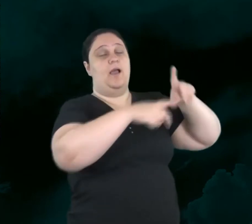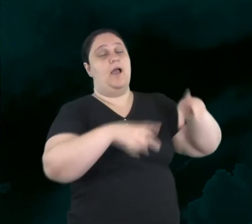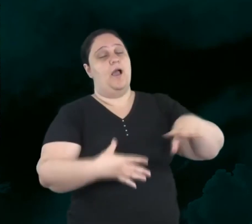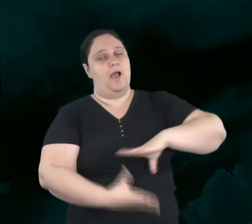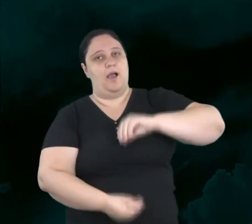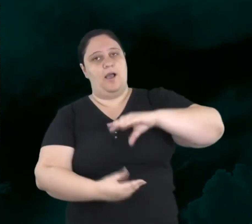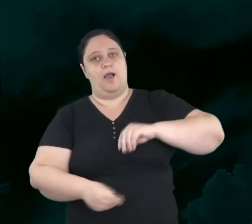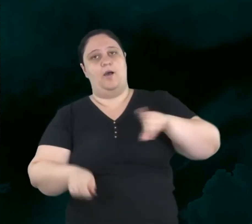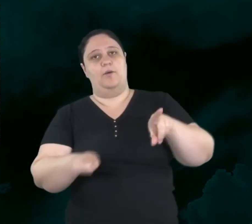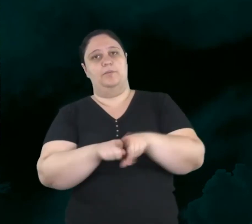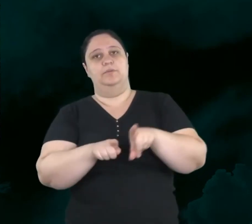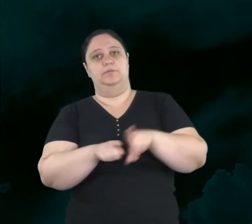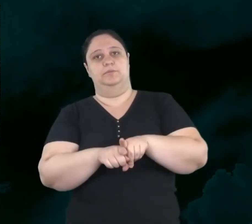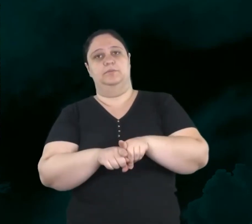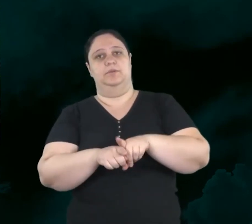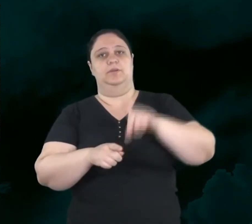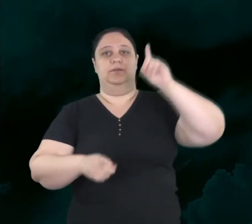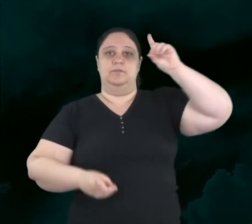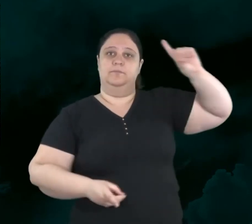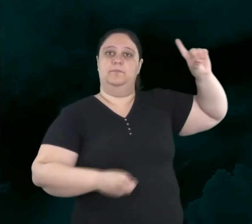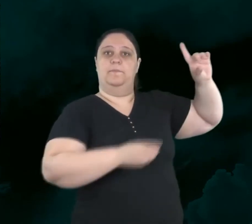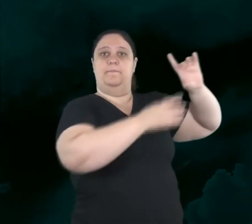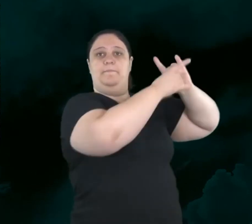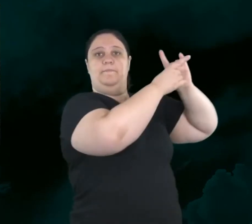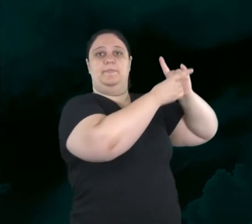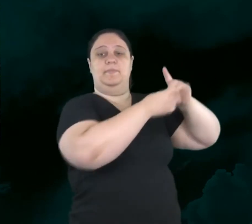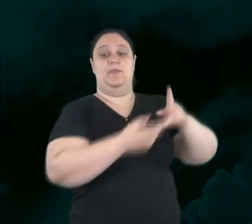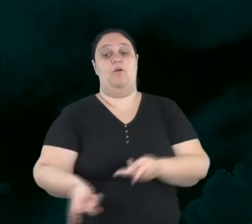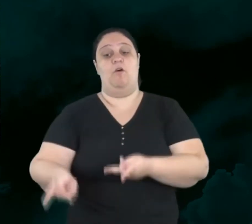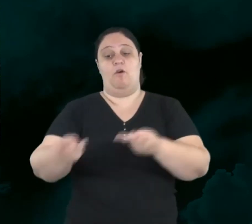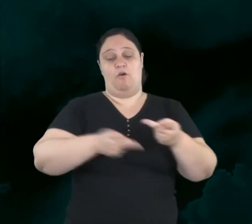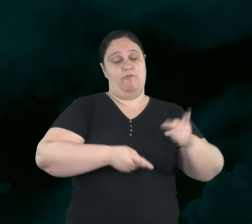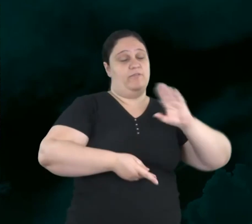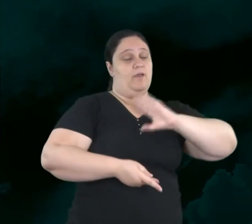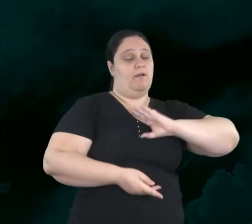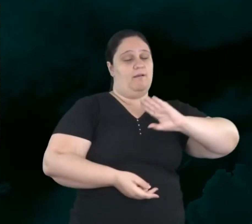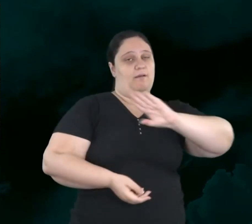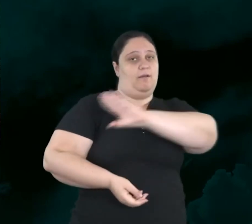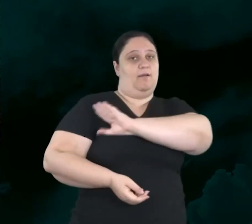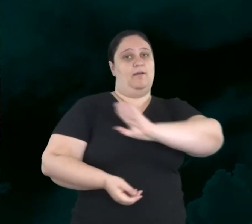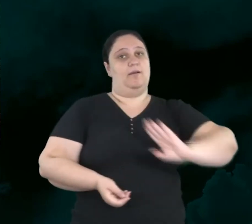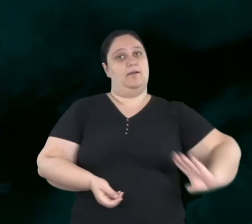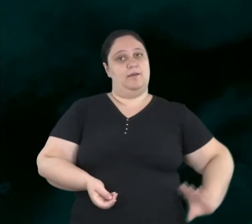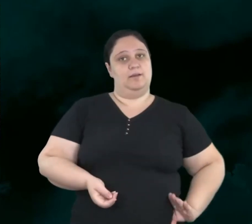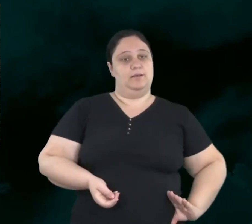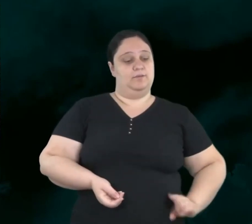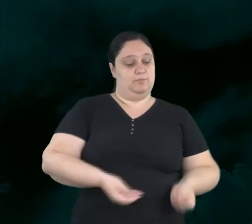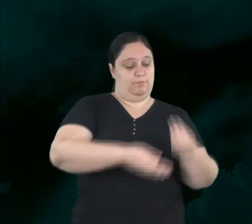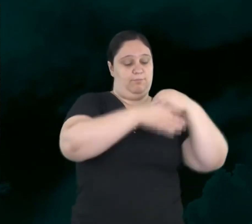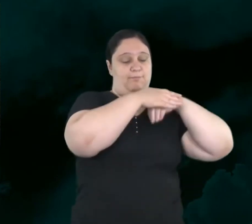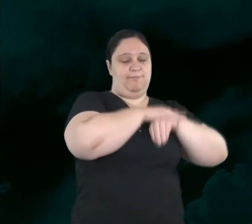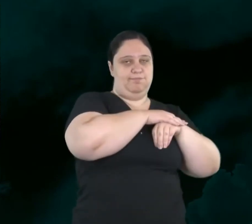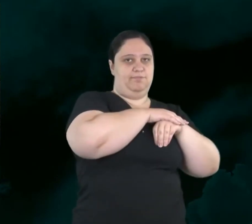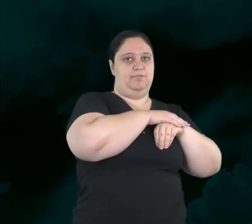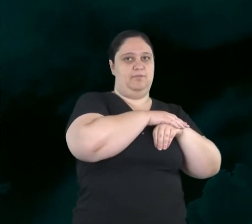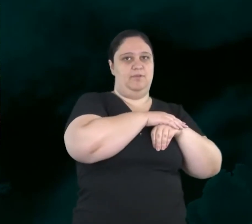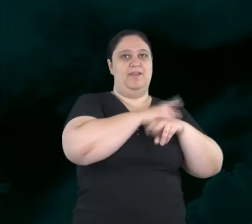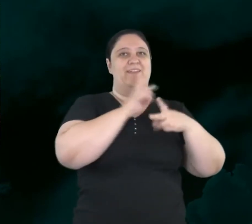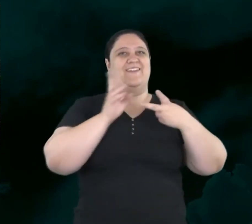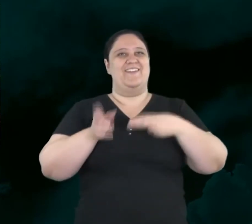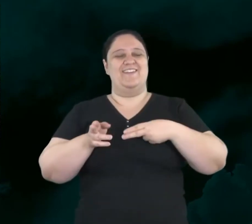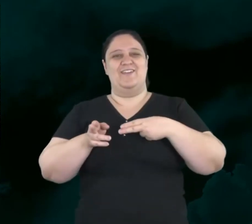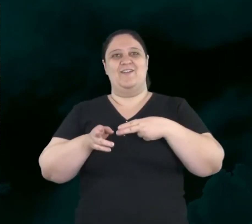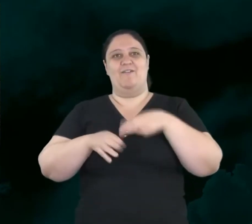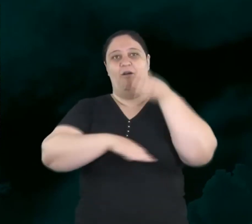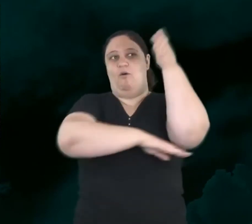vamos convidar Cristo a morar no nosso coração, não como um quarto de hotel, como que não